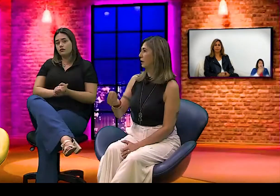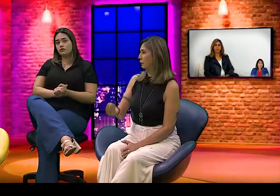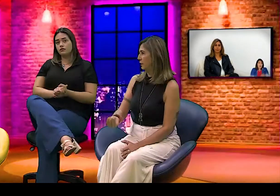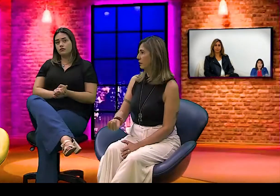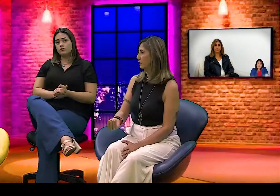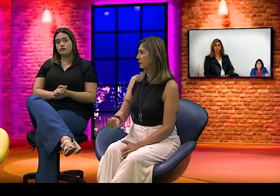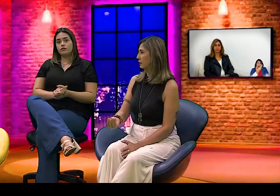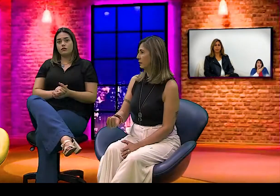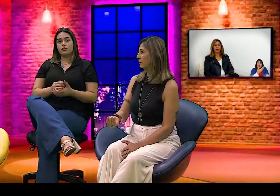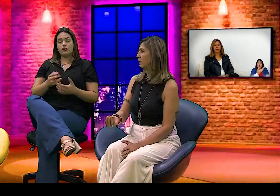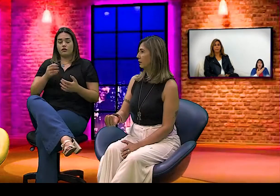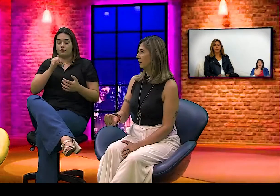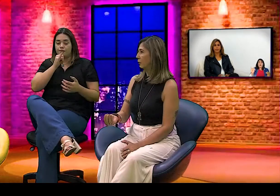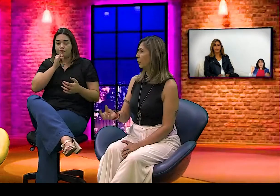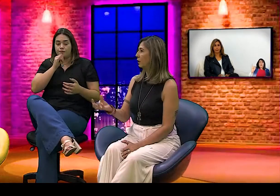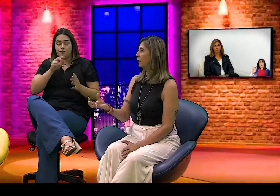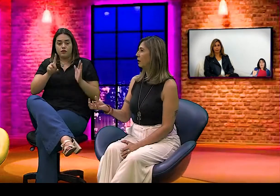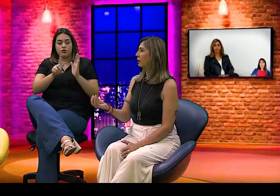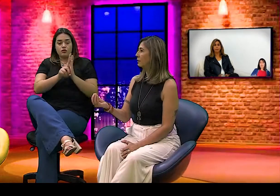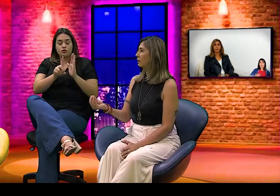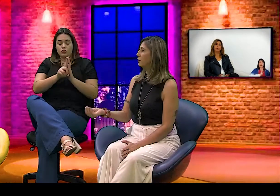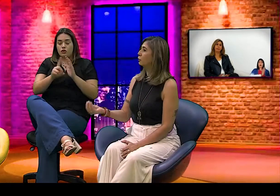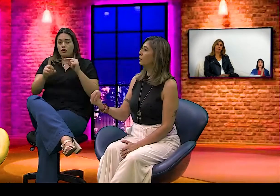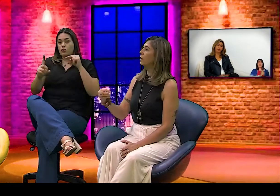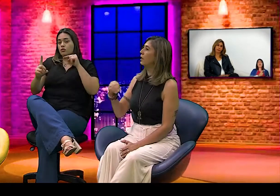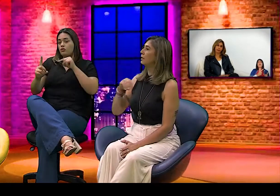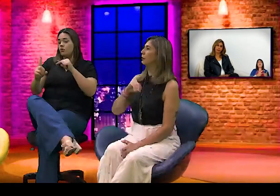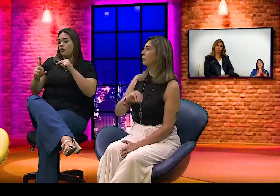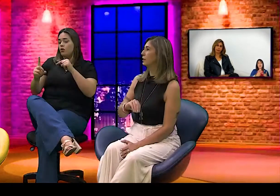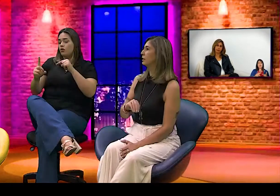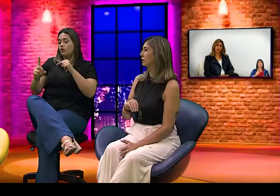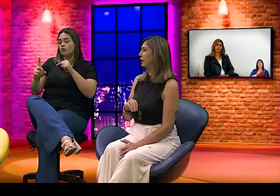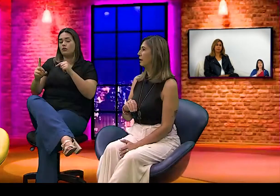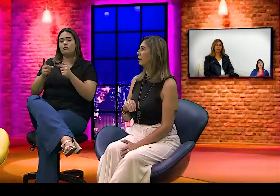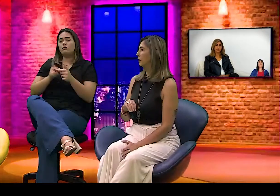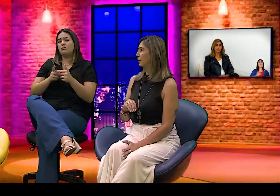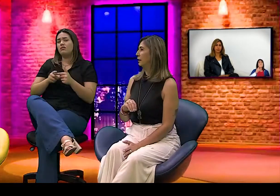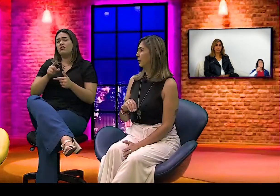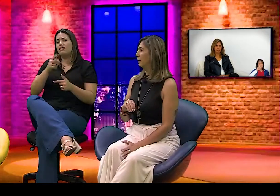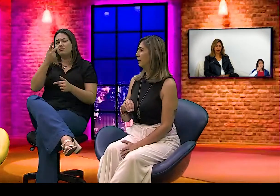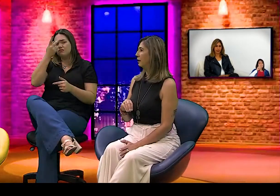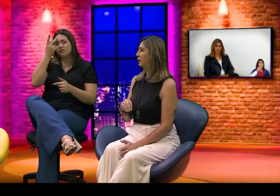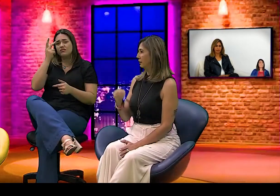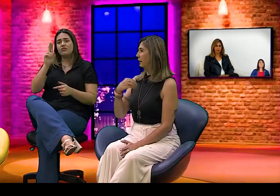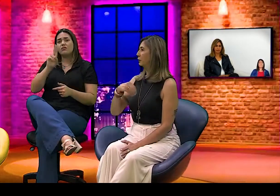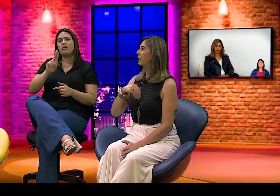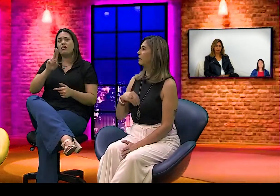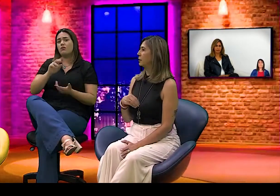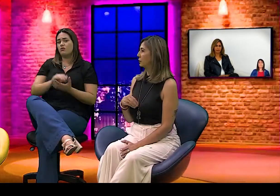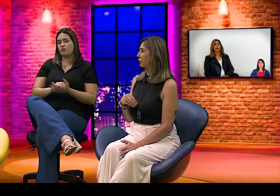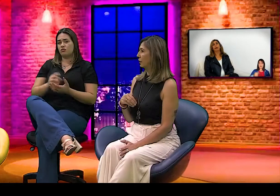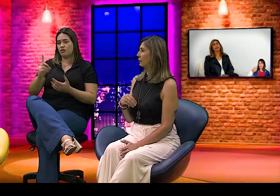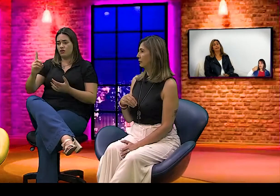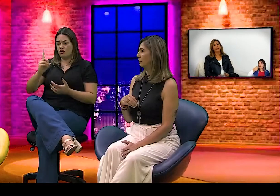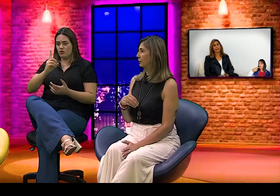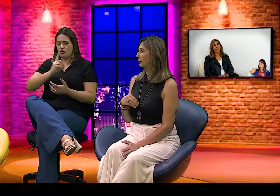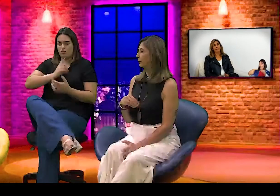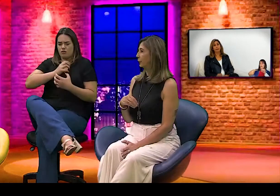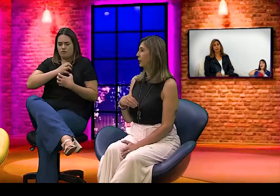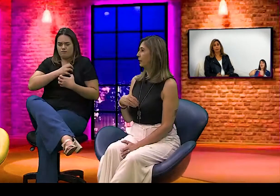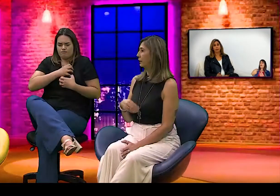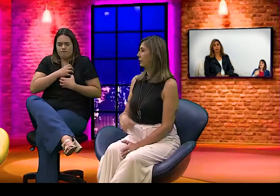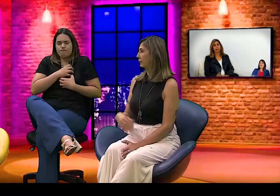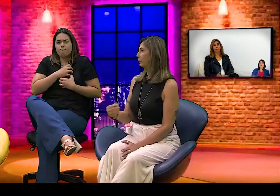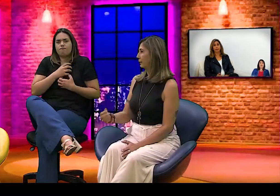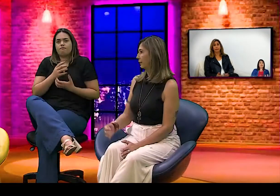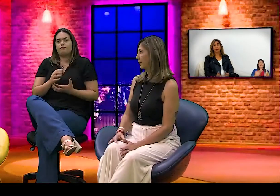estabelece com aquela substância? Né? O que, a serviço do que aquela substância está dentro dessa pessoa?